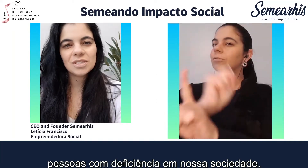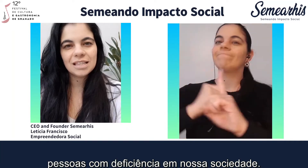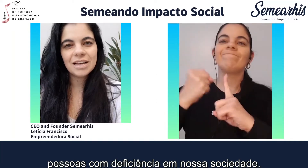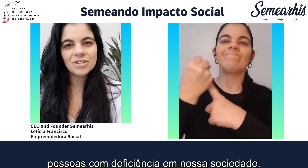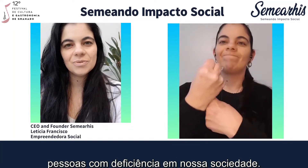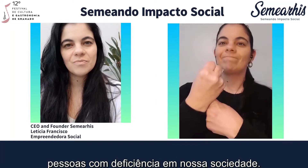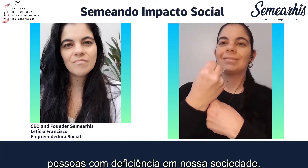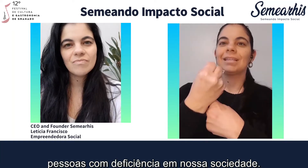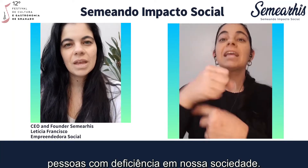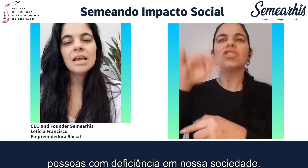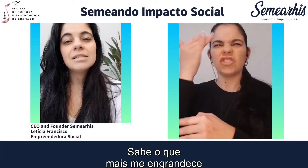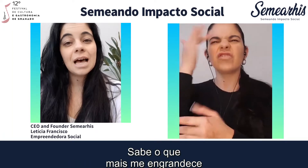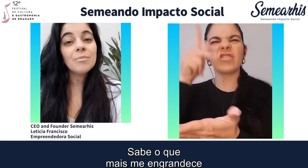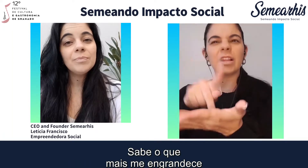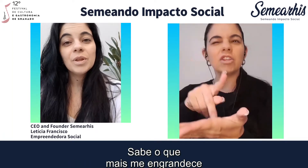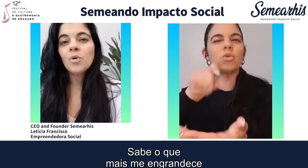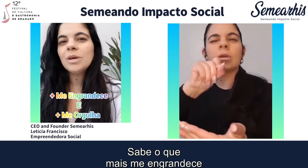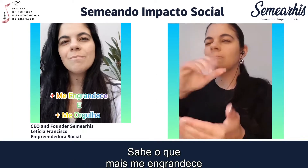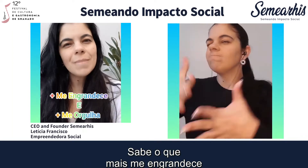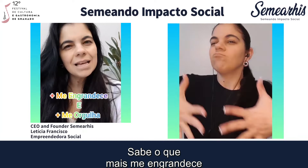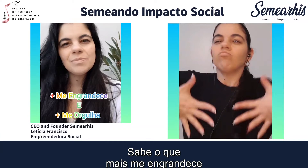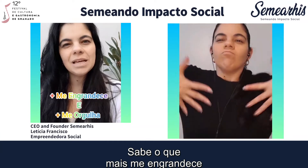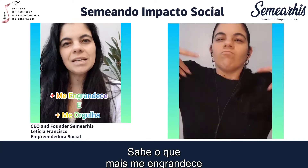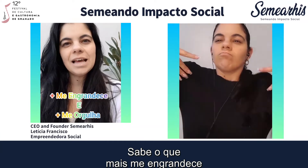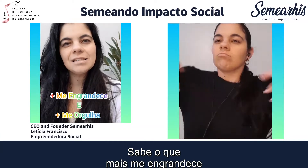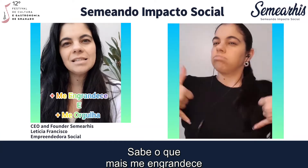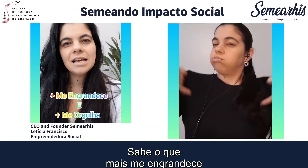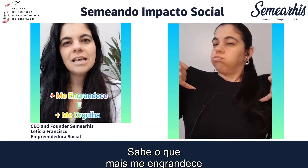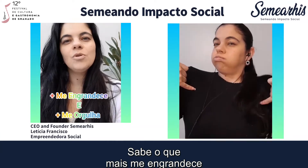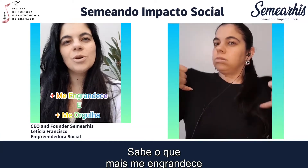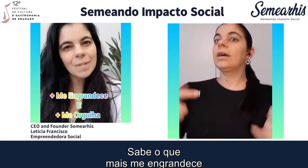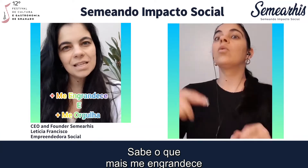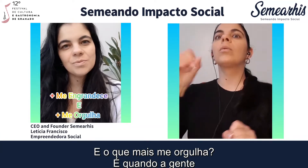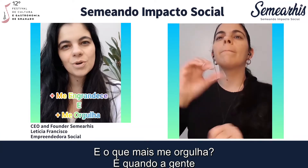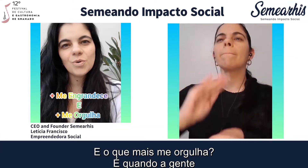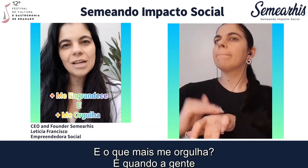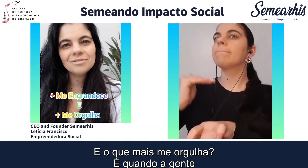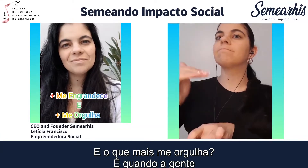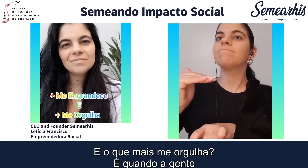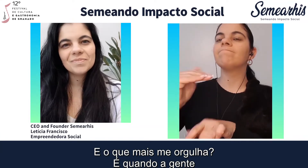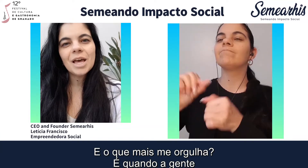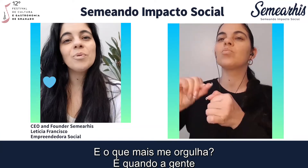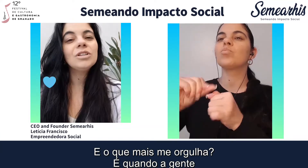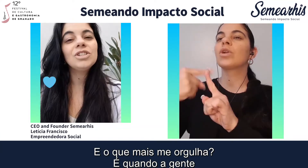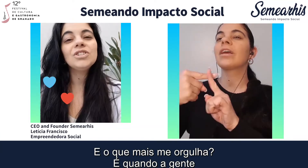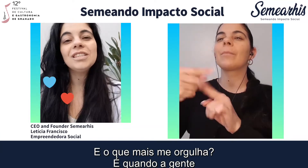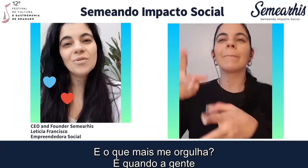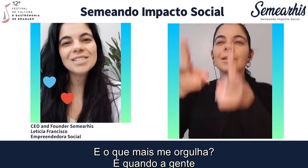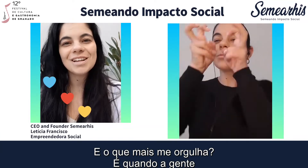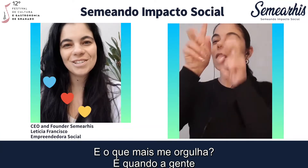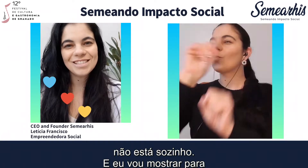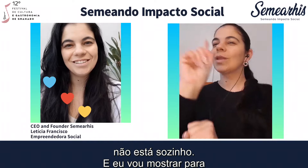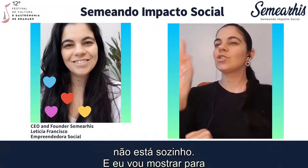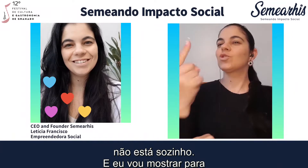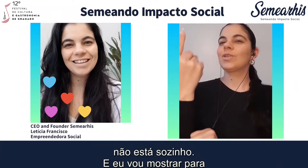nossa sociedade. Sabe, o que mais me engrandece e o que mais me orgulha é quando a gente não